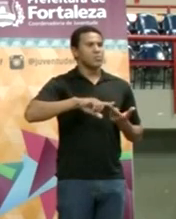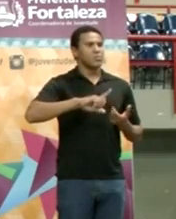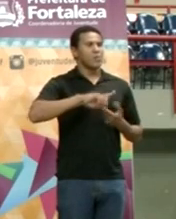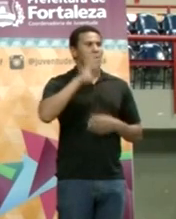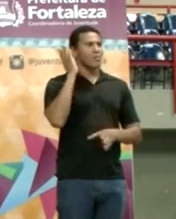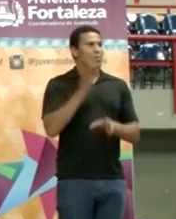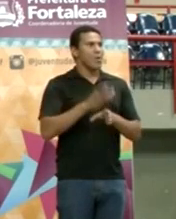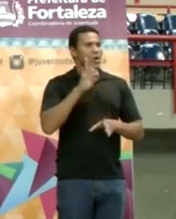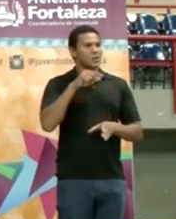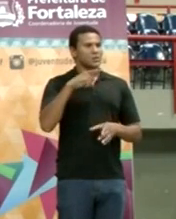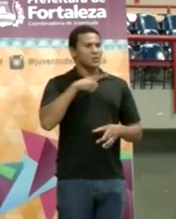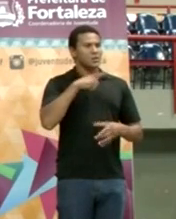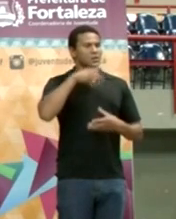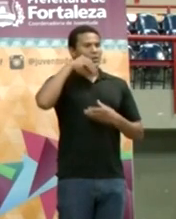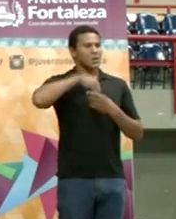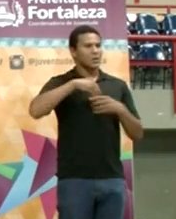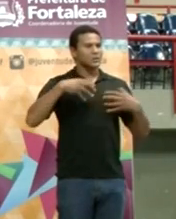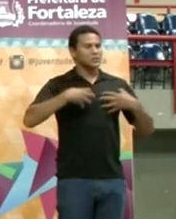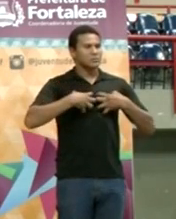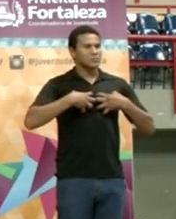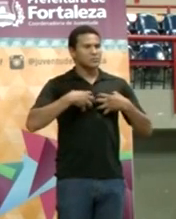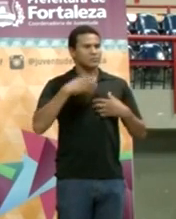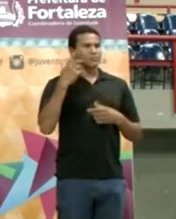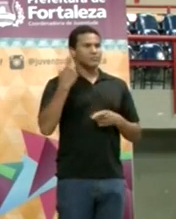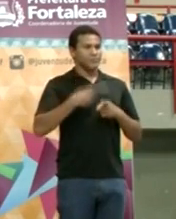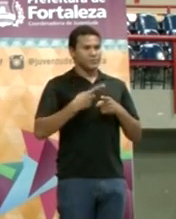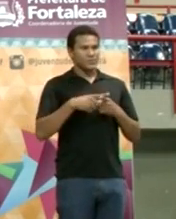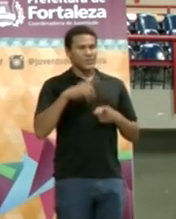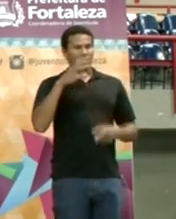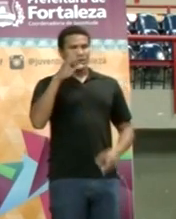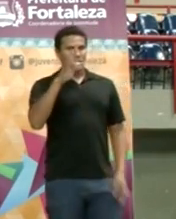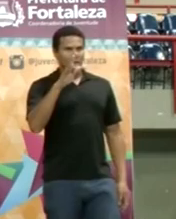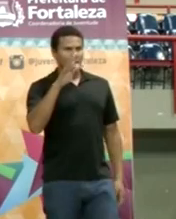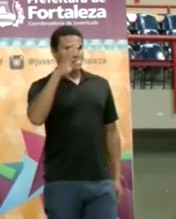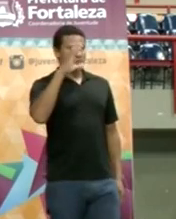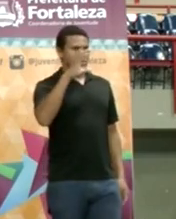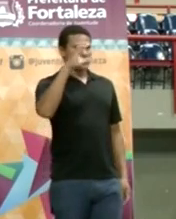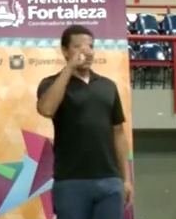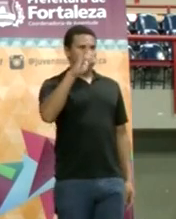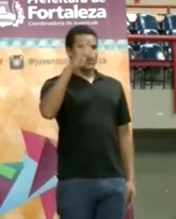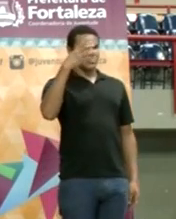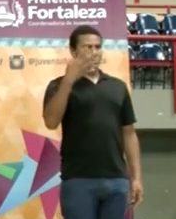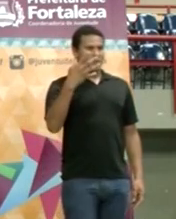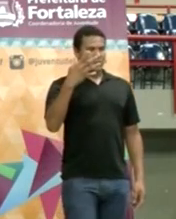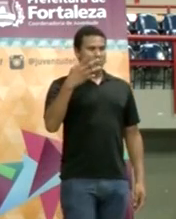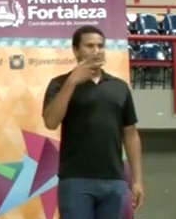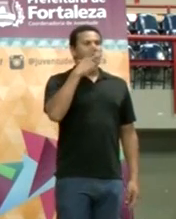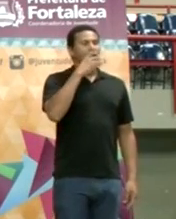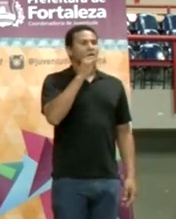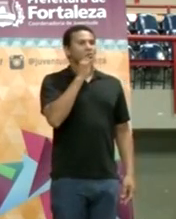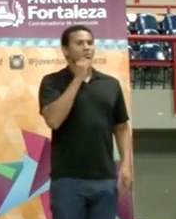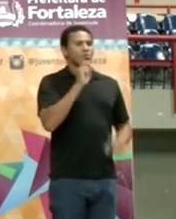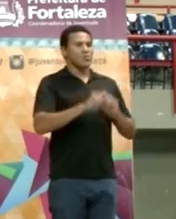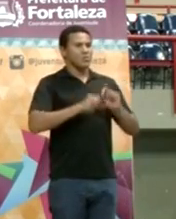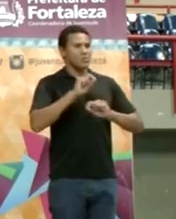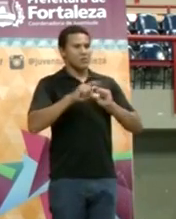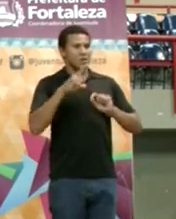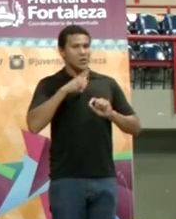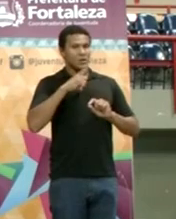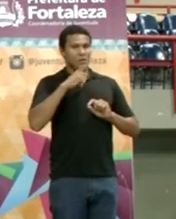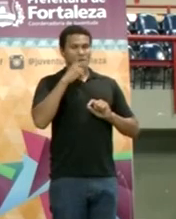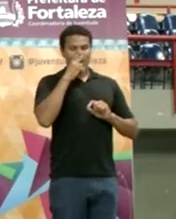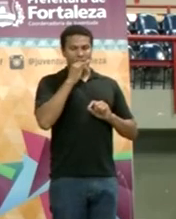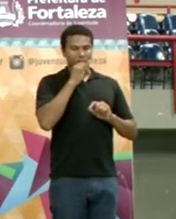defesa. Depois que o vírus ataca as nossas células TCD4, ele destrói. Então ele tem uma função